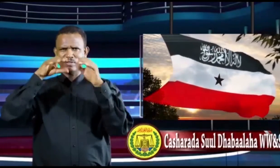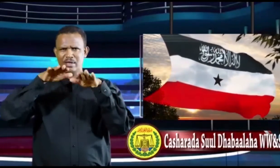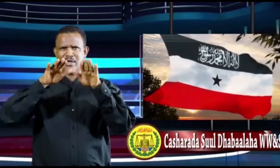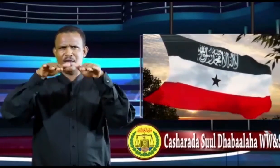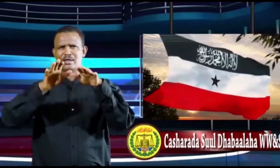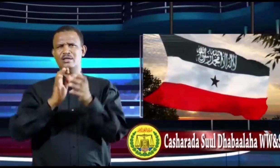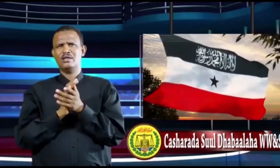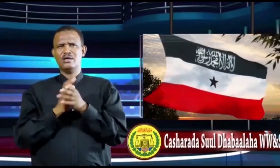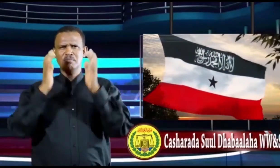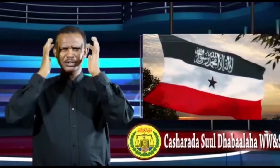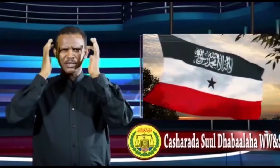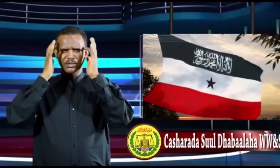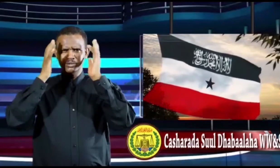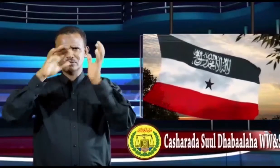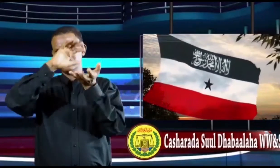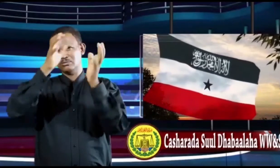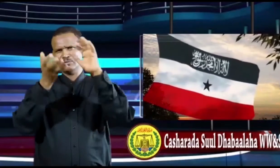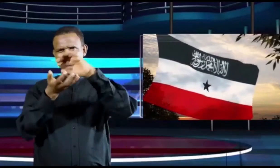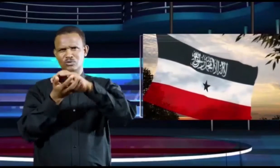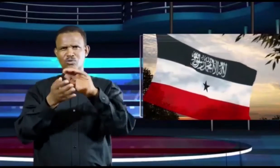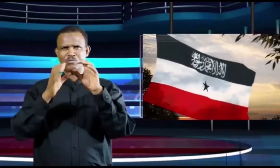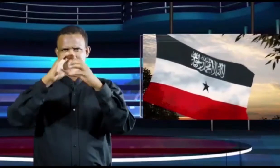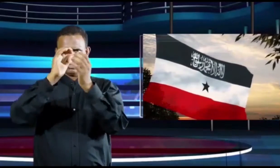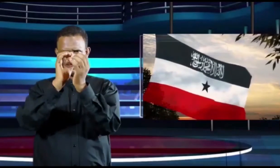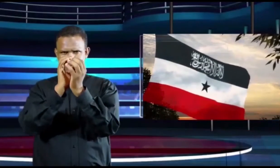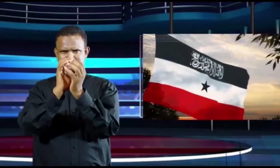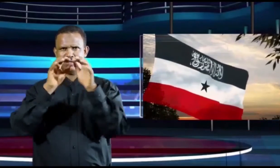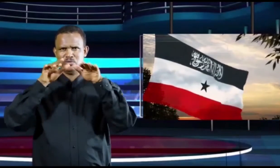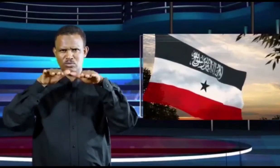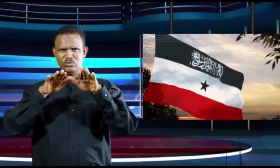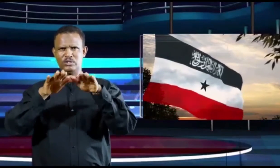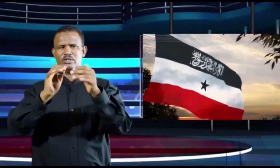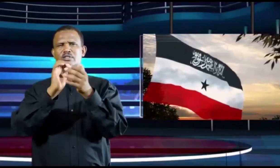malinkoa, malinkoa, malinkoa.